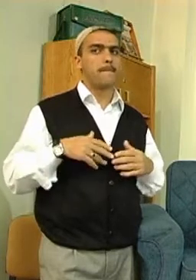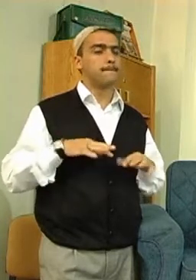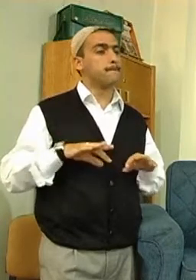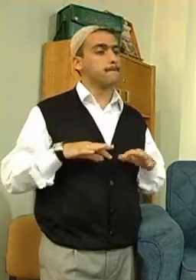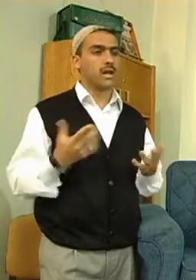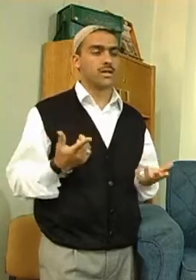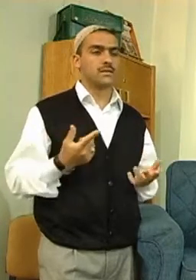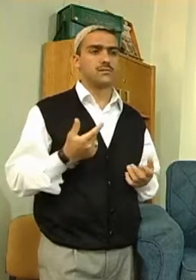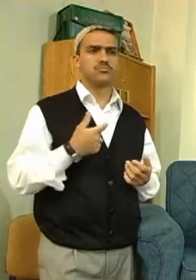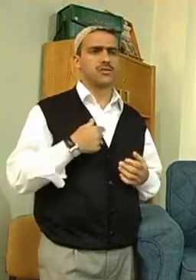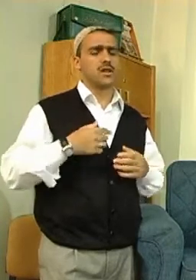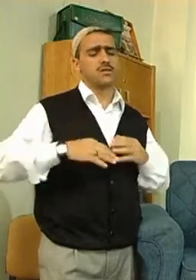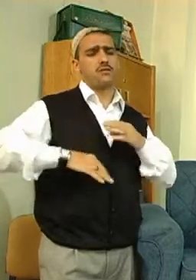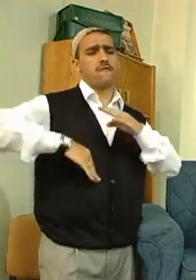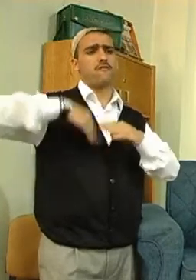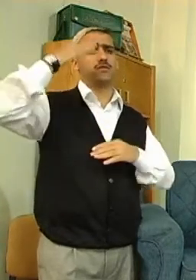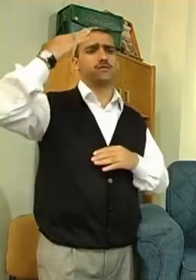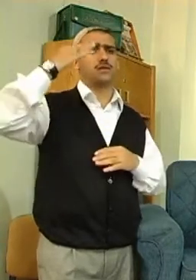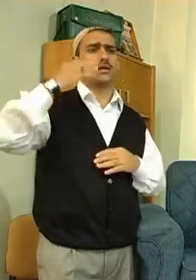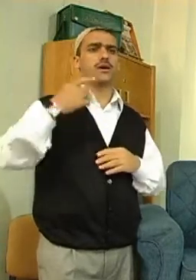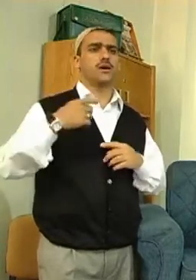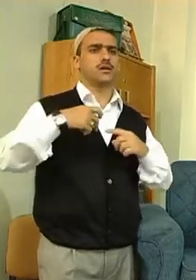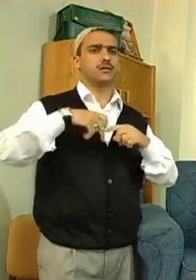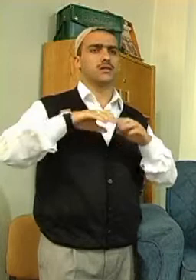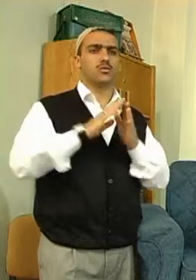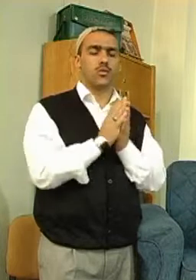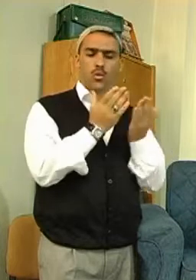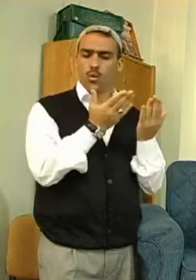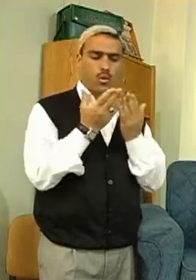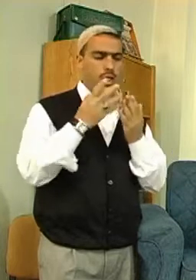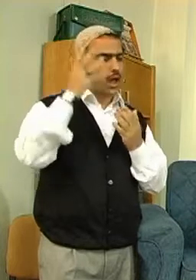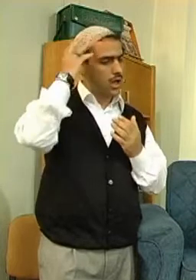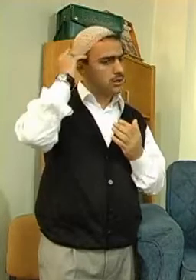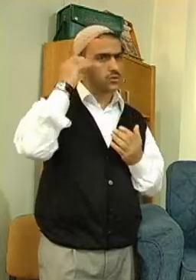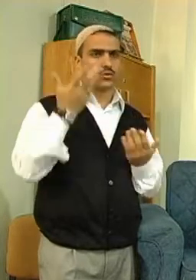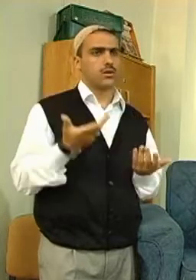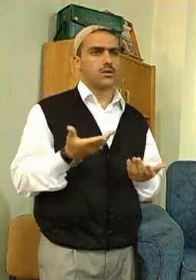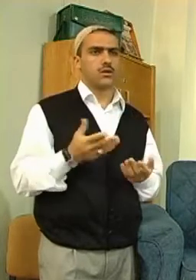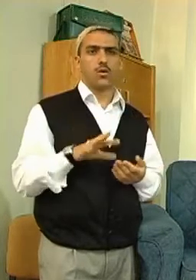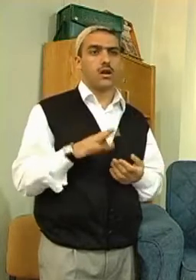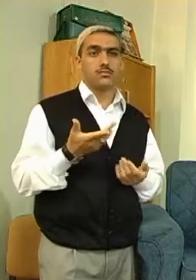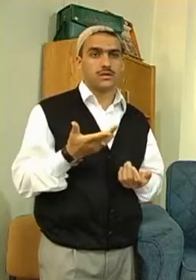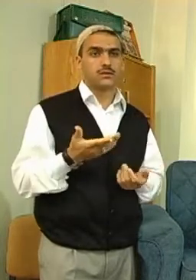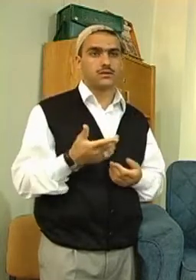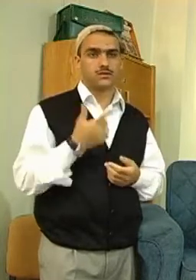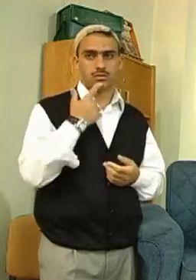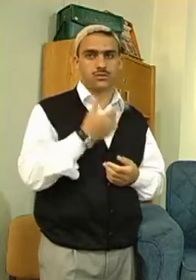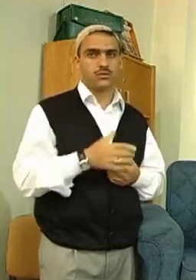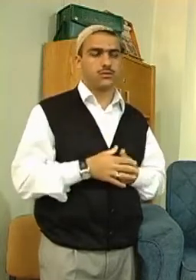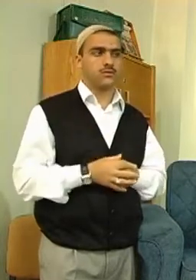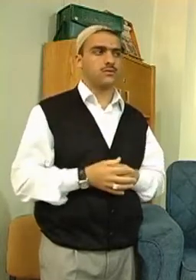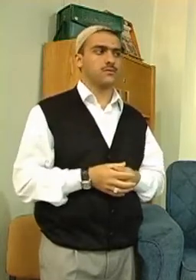bazı pencereler bir tarafa kapalıysa da birçok pencere de bizden daha açık. Bizden daha açık. O bakımdan